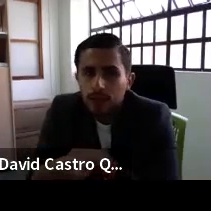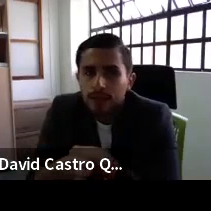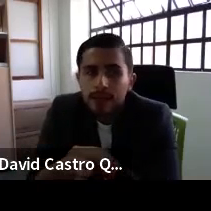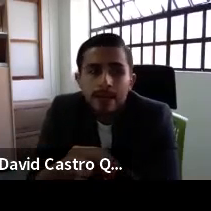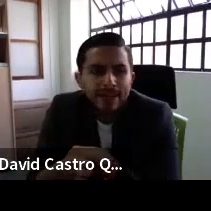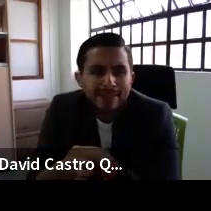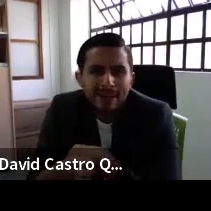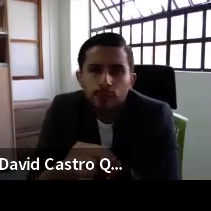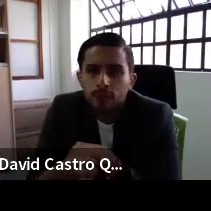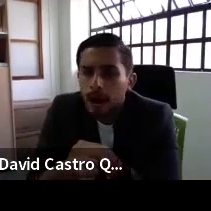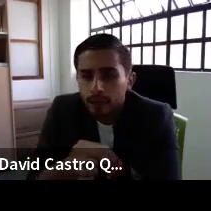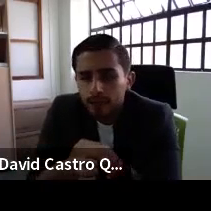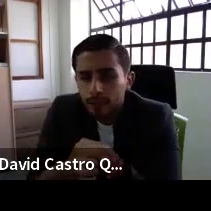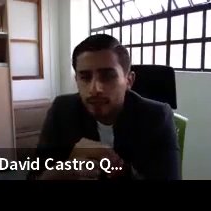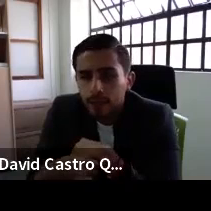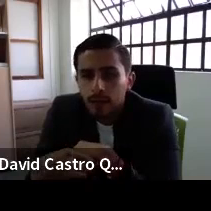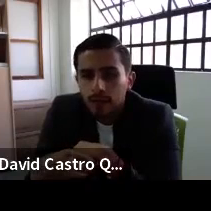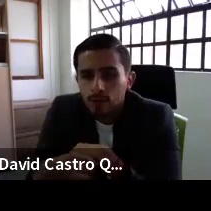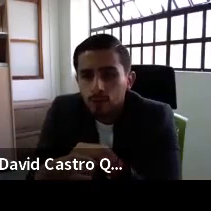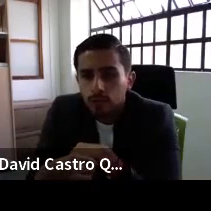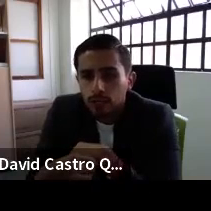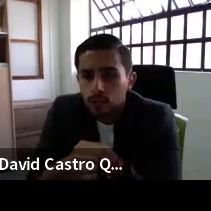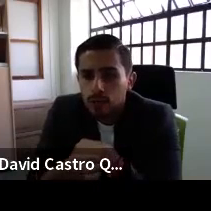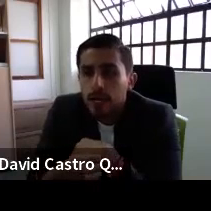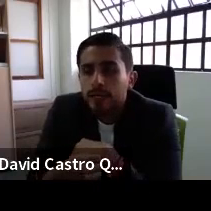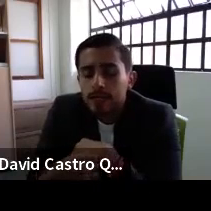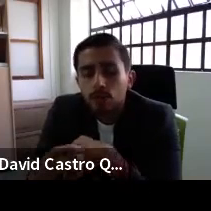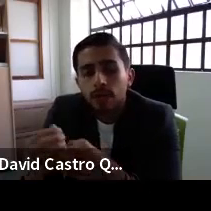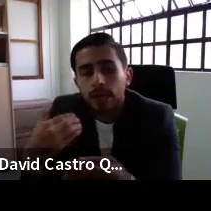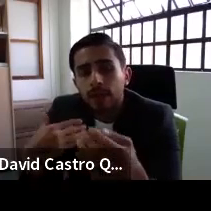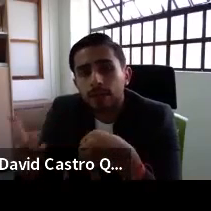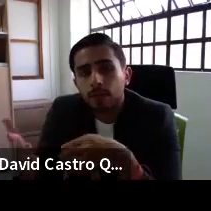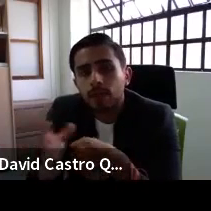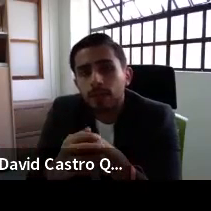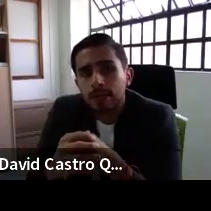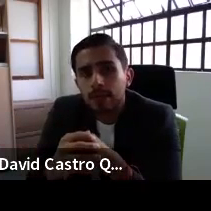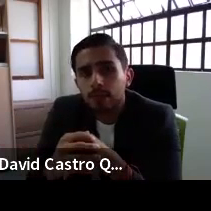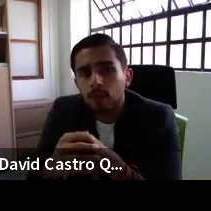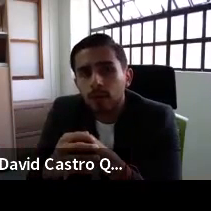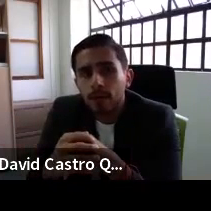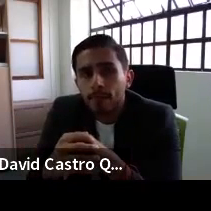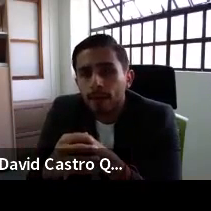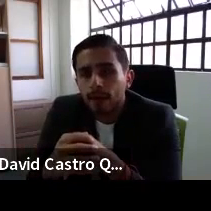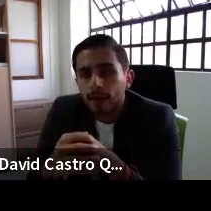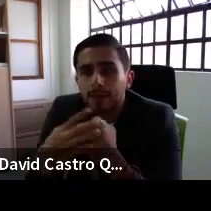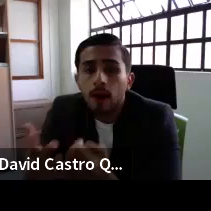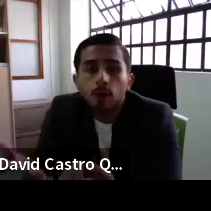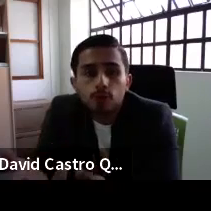interesa, que se difunda abiertamente esos contenidos. Y ha sido una dinámica también muy interesante porque el trabajo con los